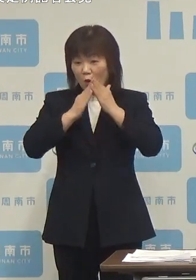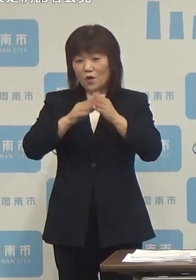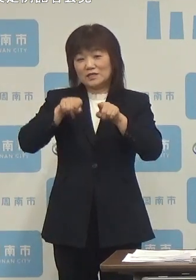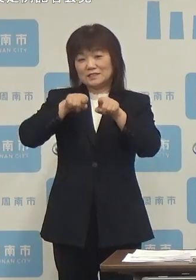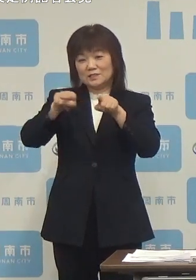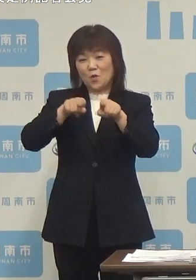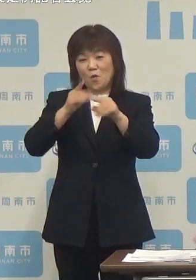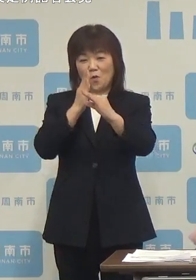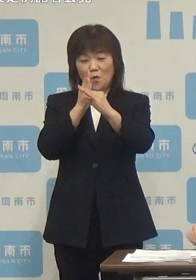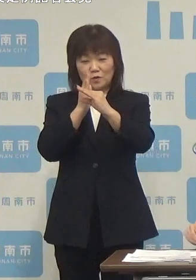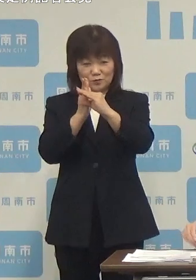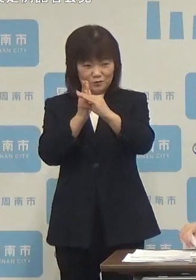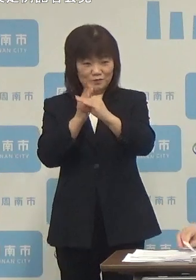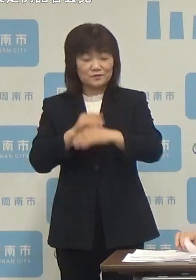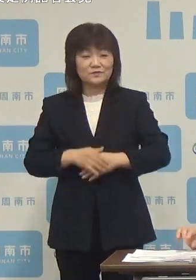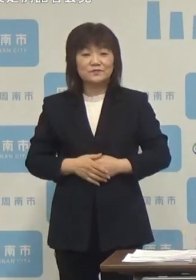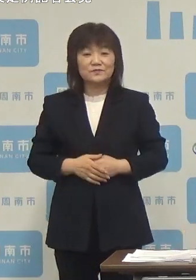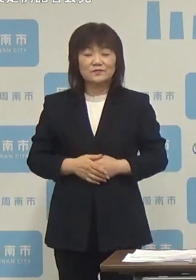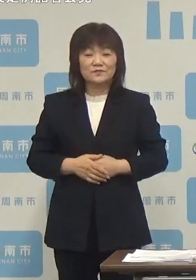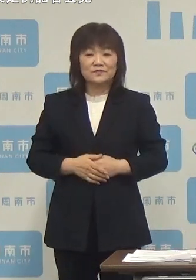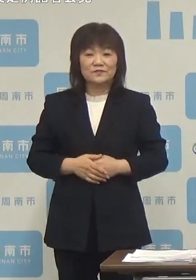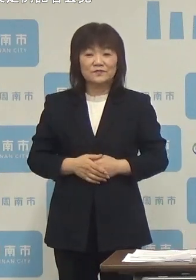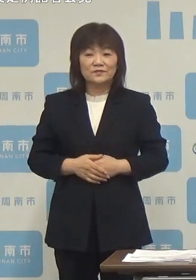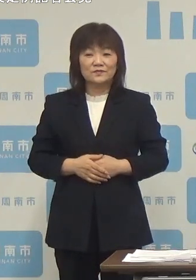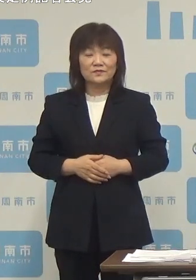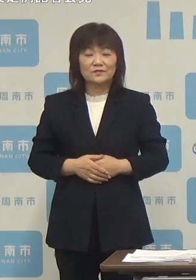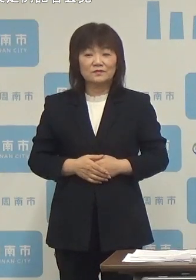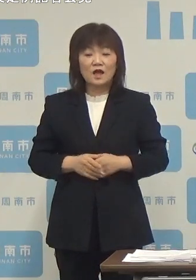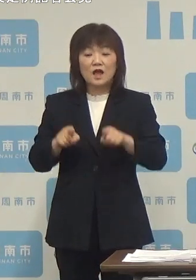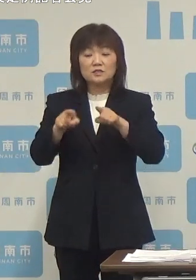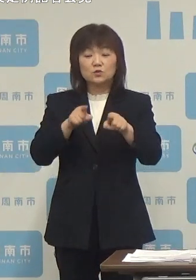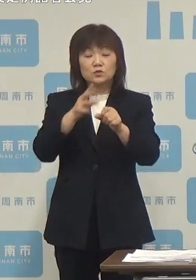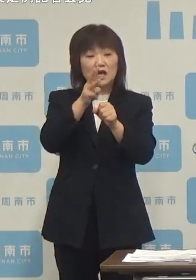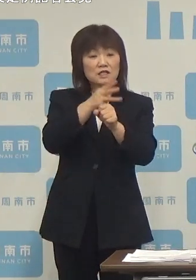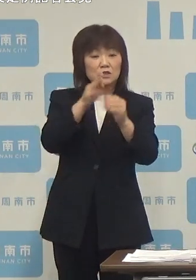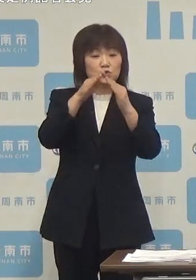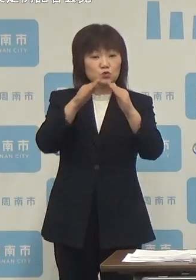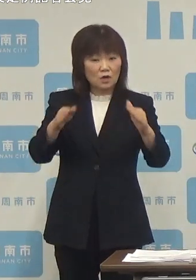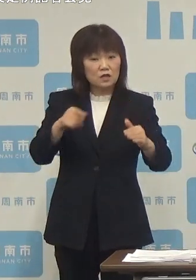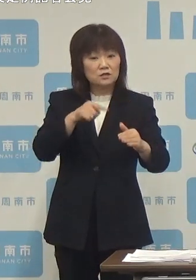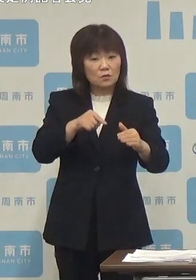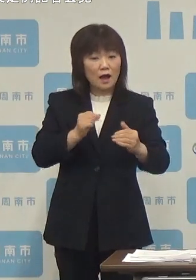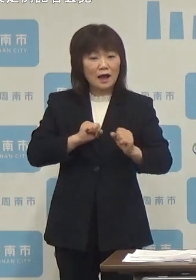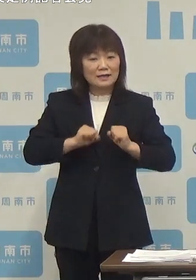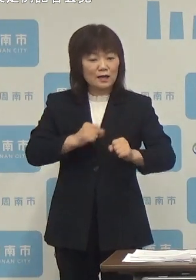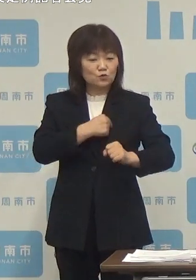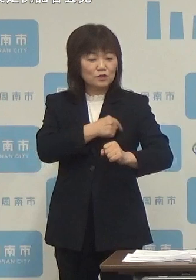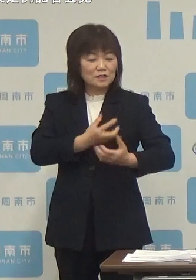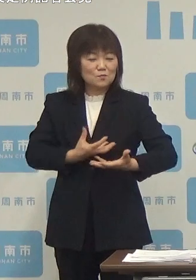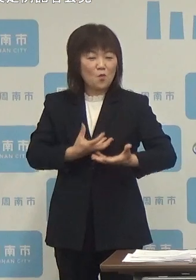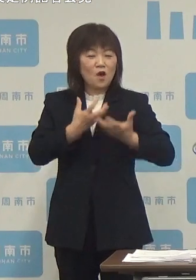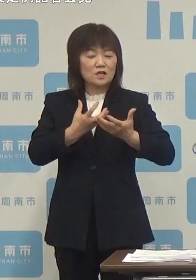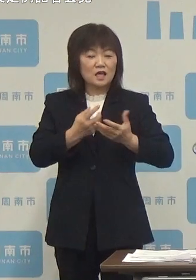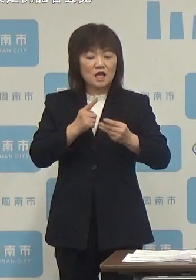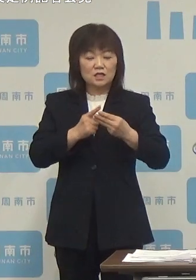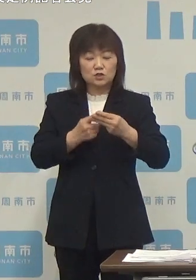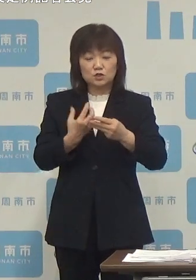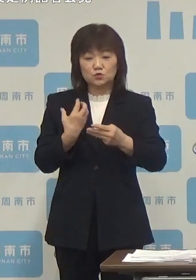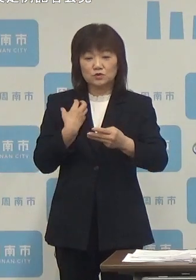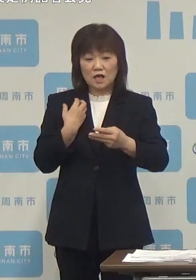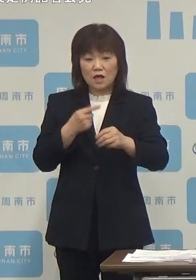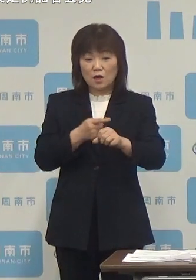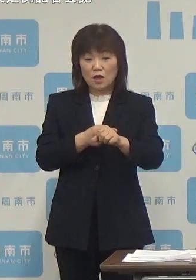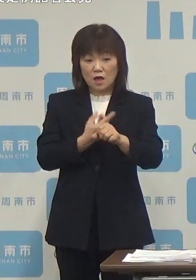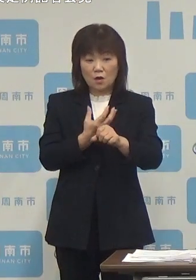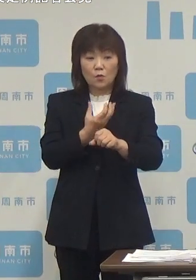導をされております。指導者研修会ではやる気にさせて自主性を持たせる